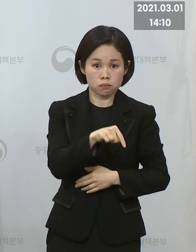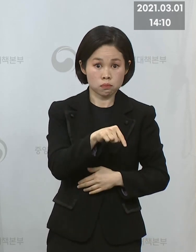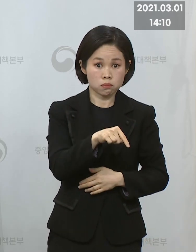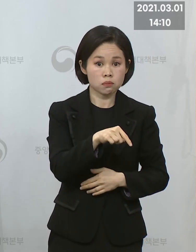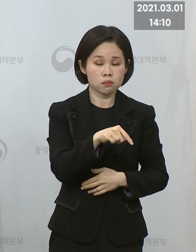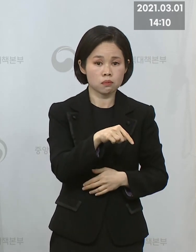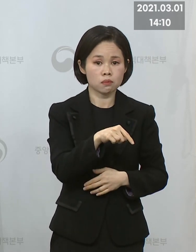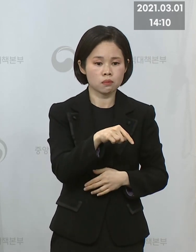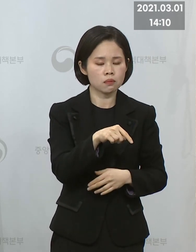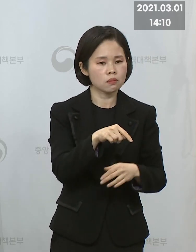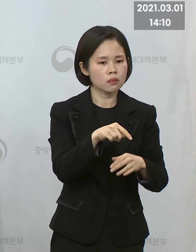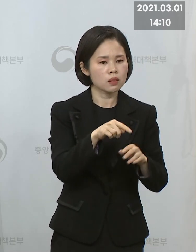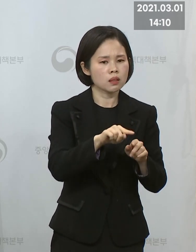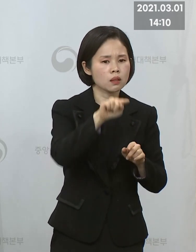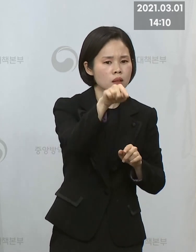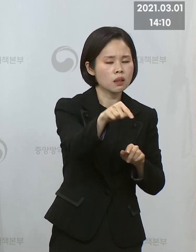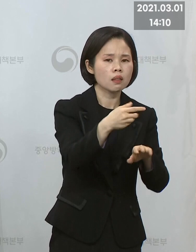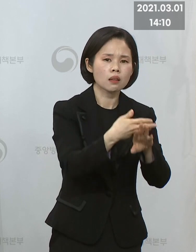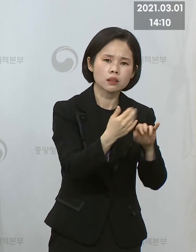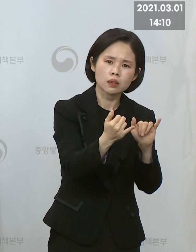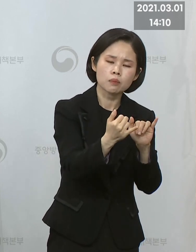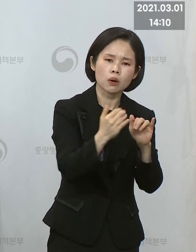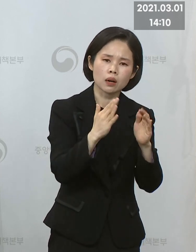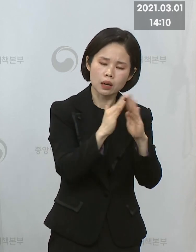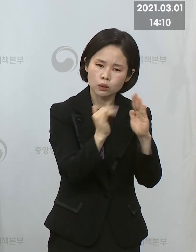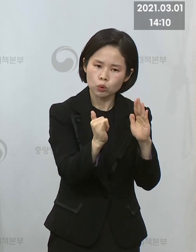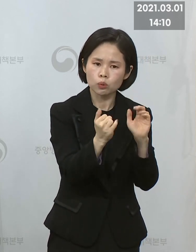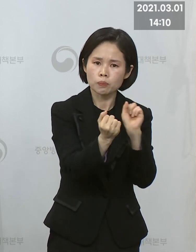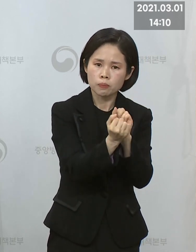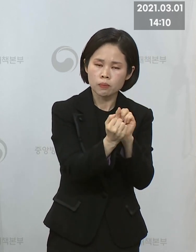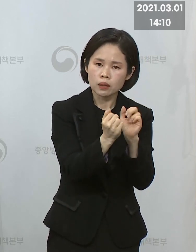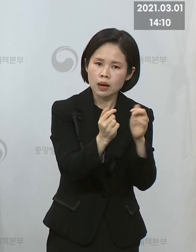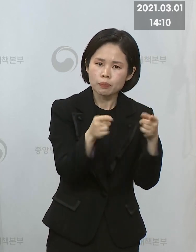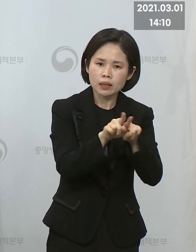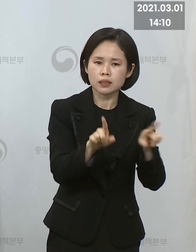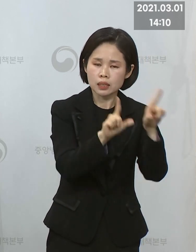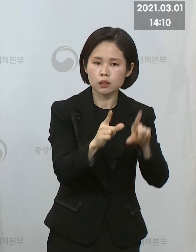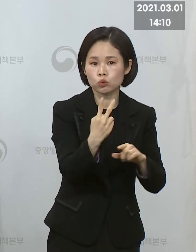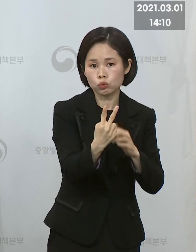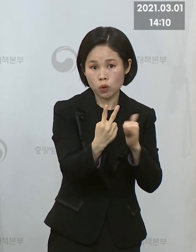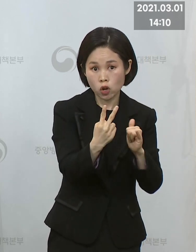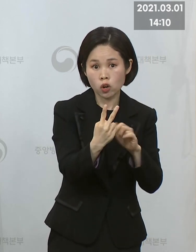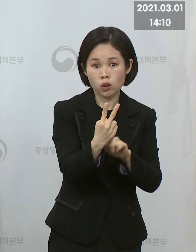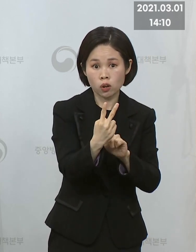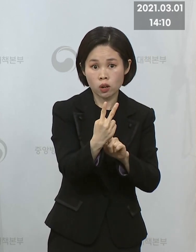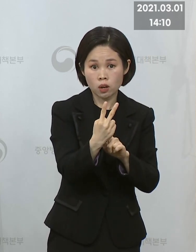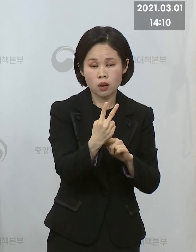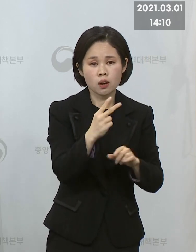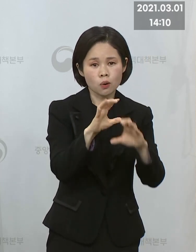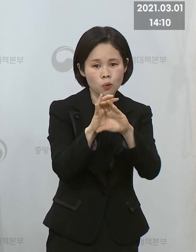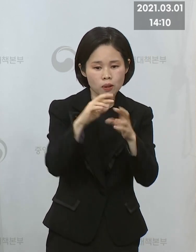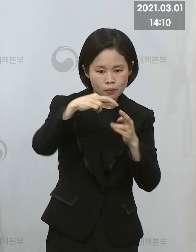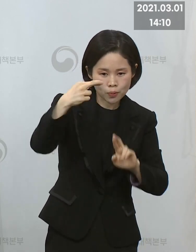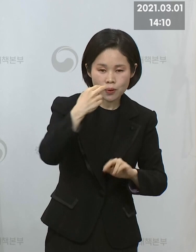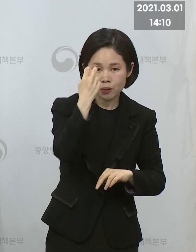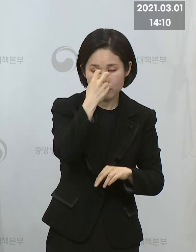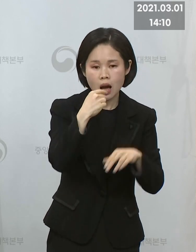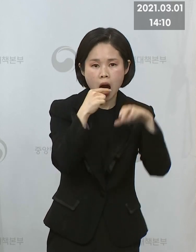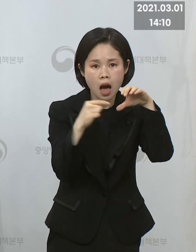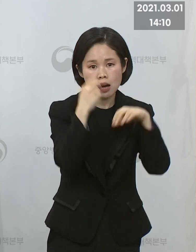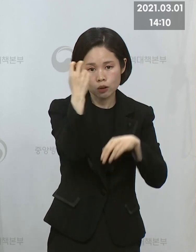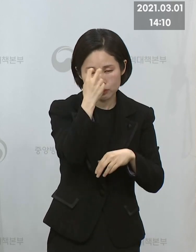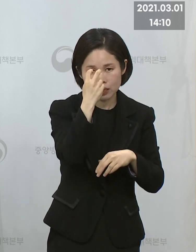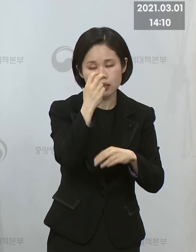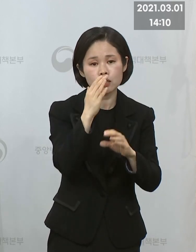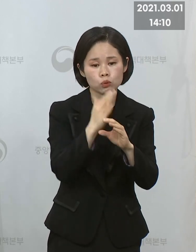자가격리 중에 접촉 가능성이 있는 동거가족 2명에 대하여 코로나19 검사를 실시하였고 현재 자가격리